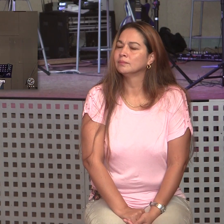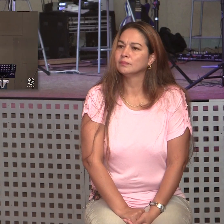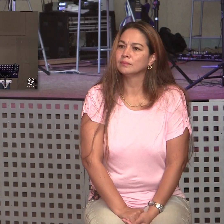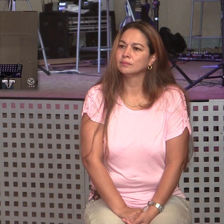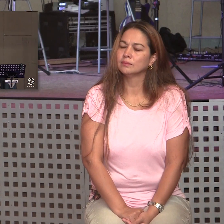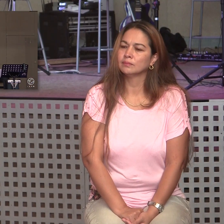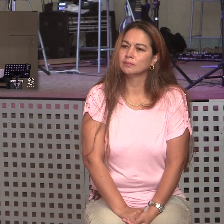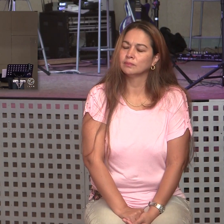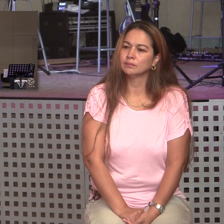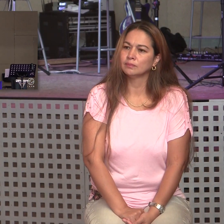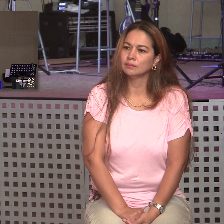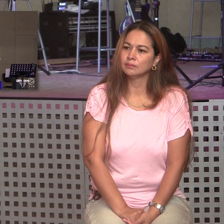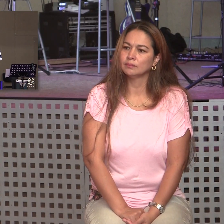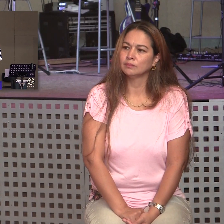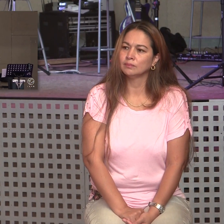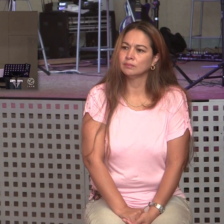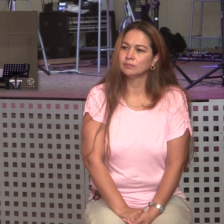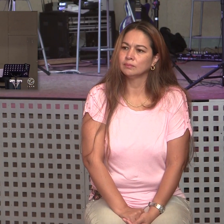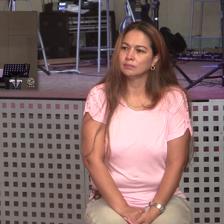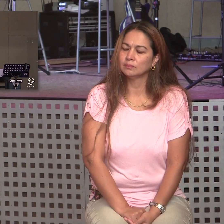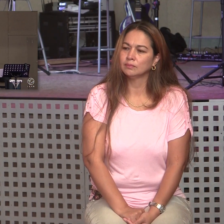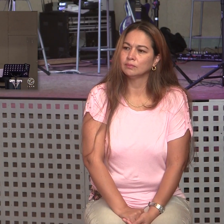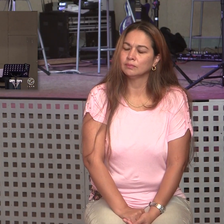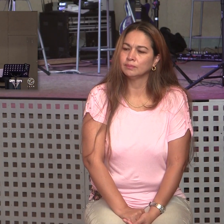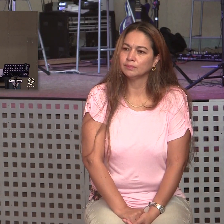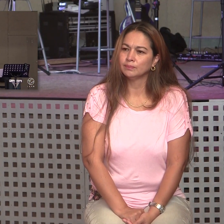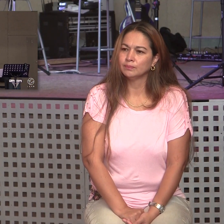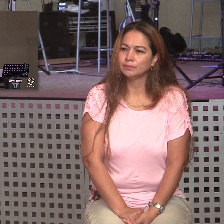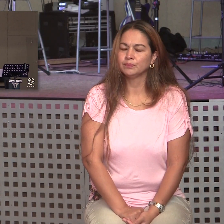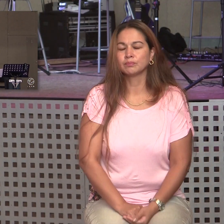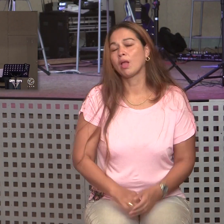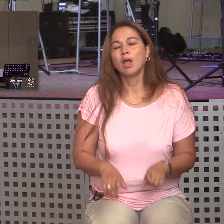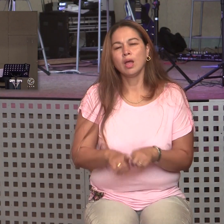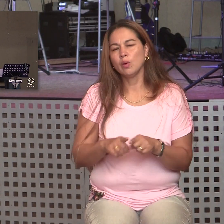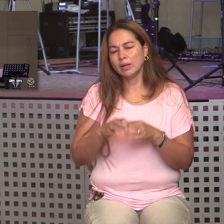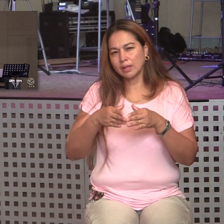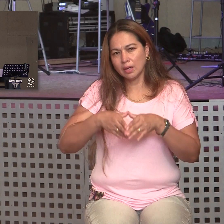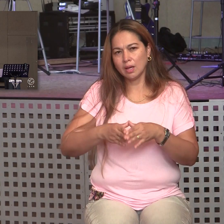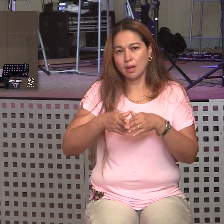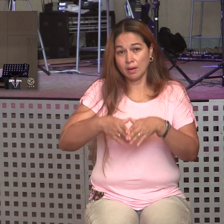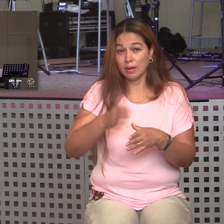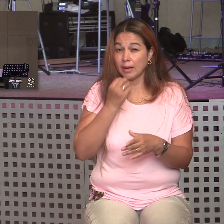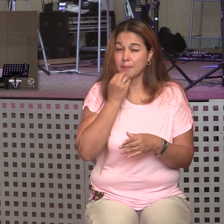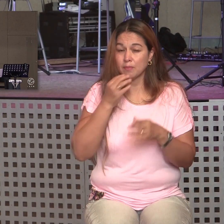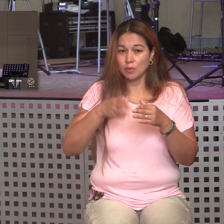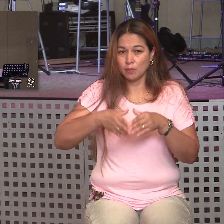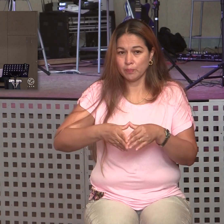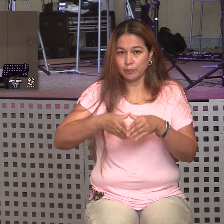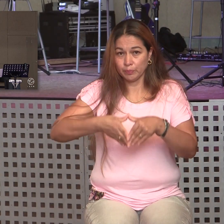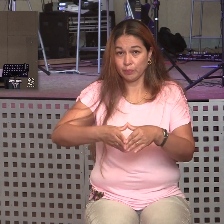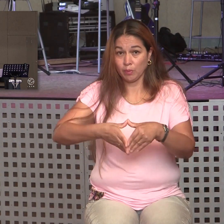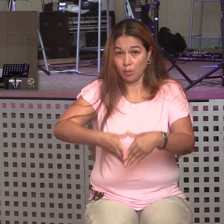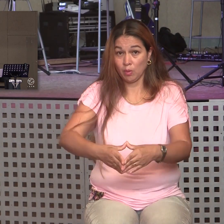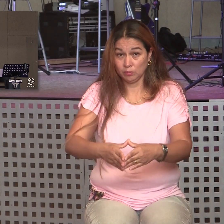tormenta, parece que está dormido, pero ¿sabes qué? Está